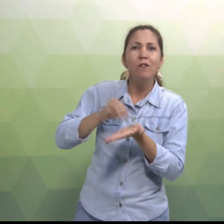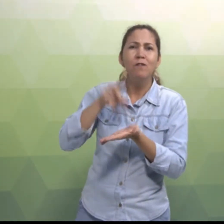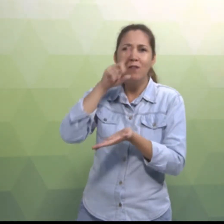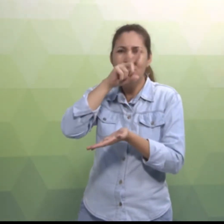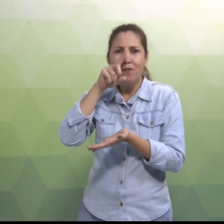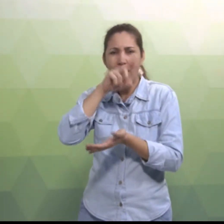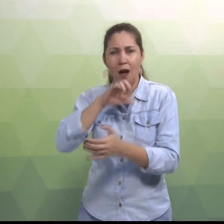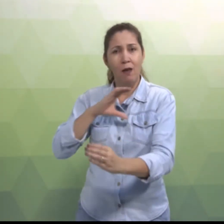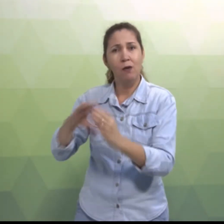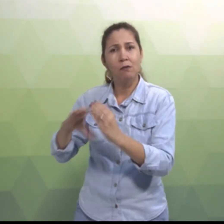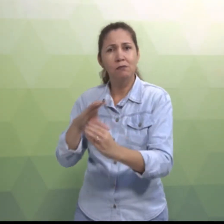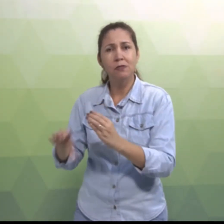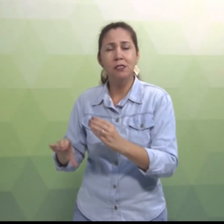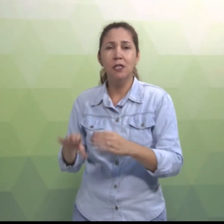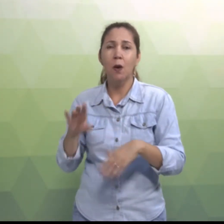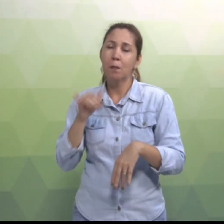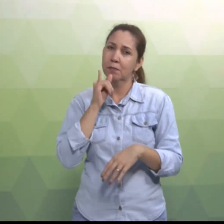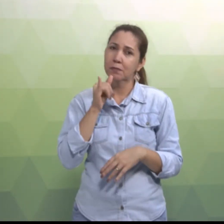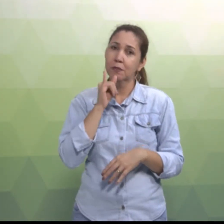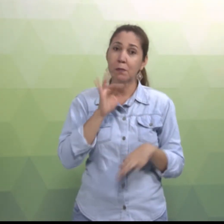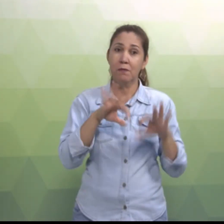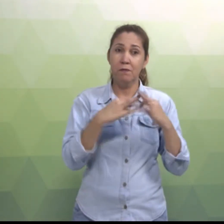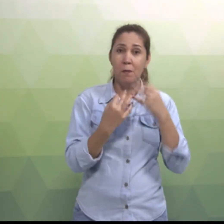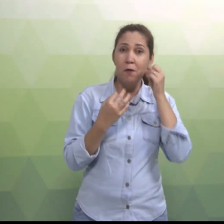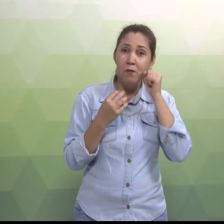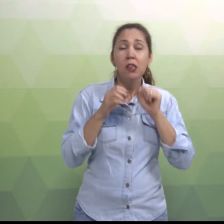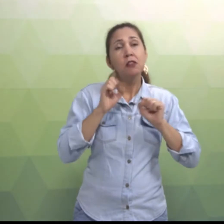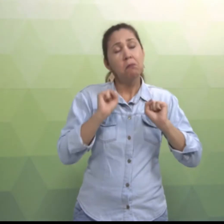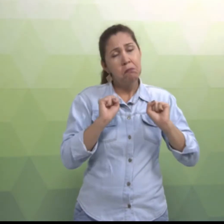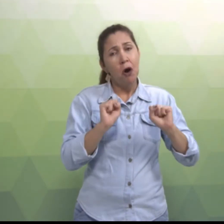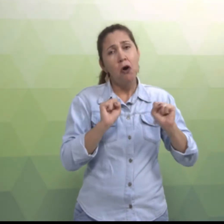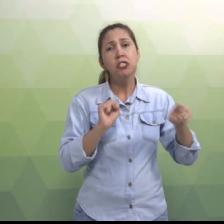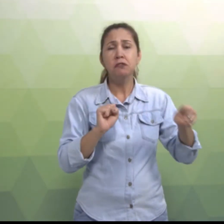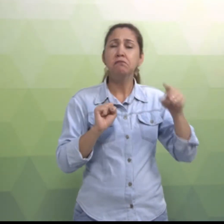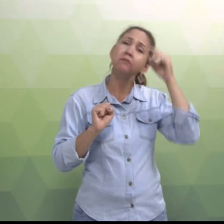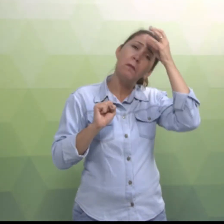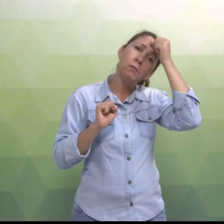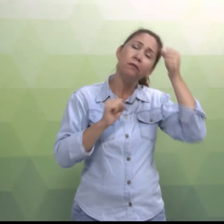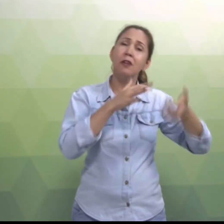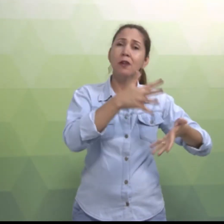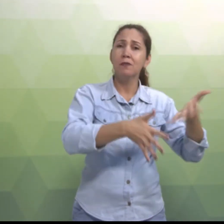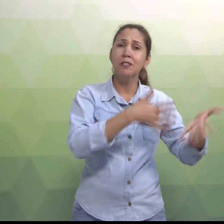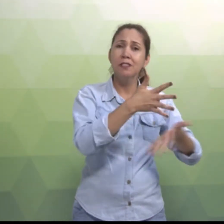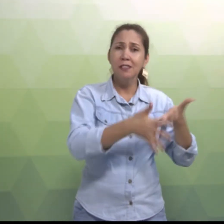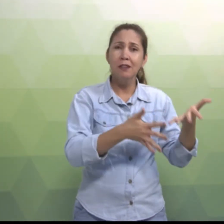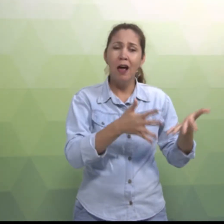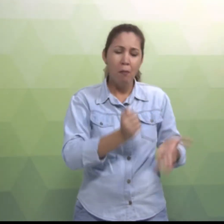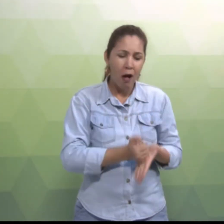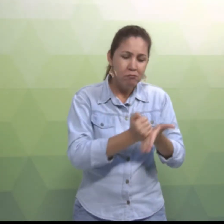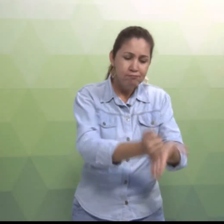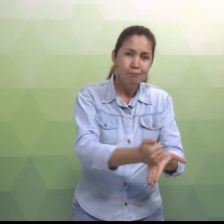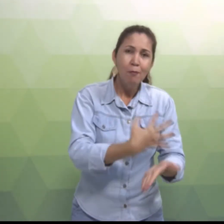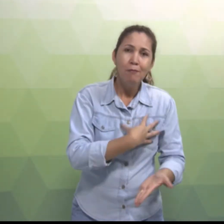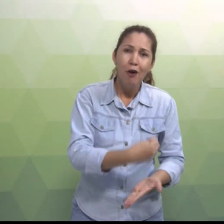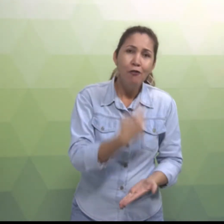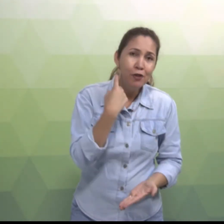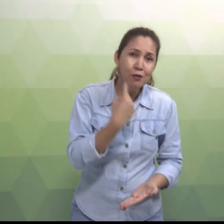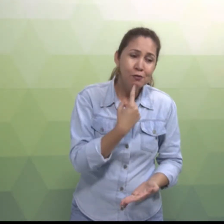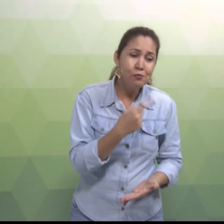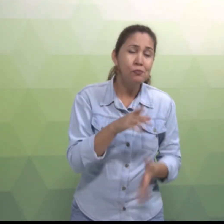há falhas na comunicação, porque o contato maior é com ouvintes. Por exemplo, se a família é